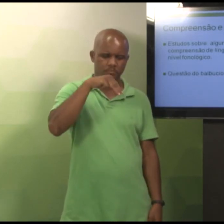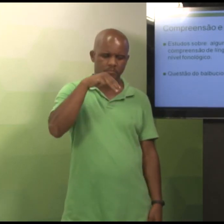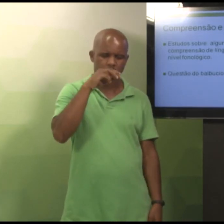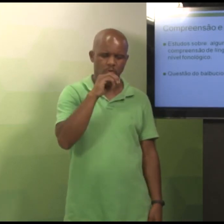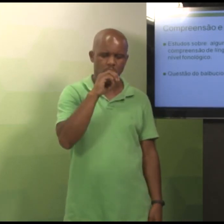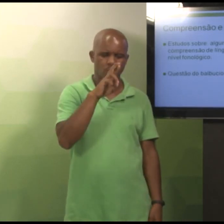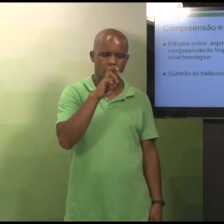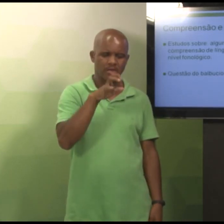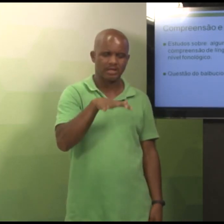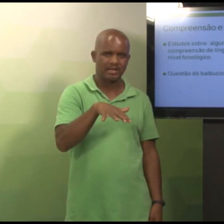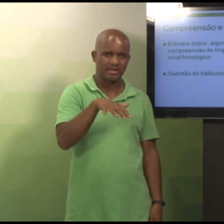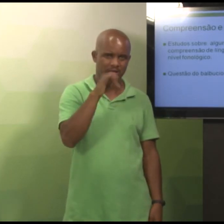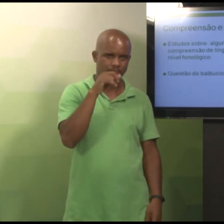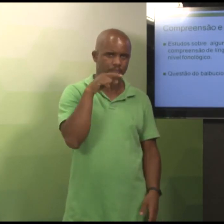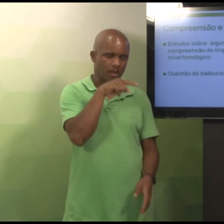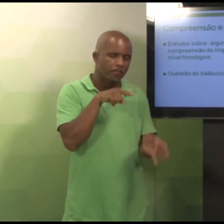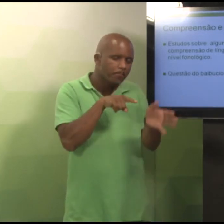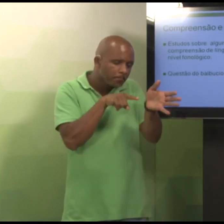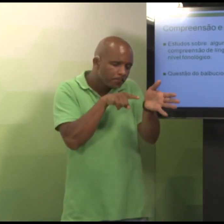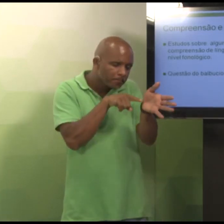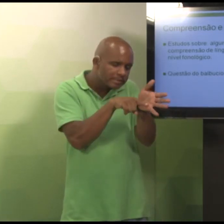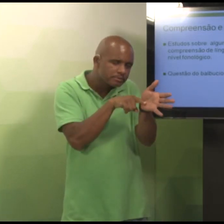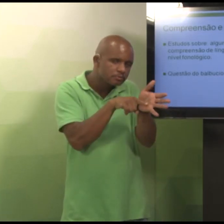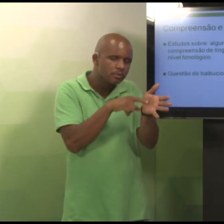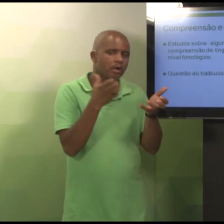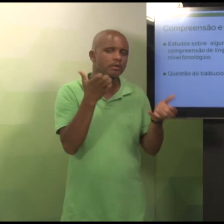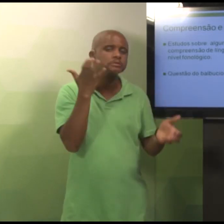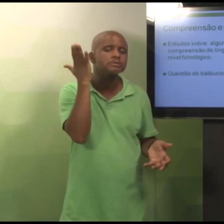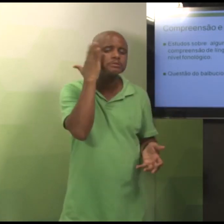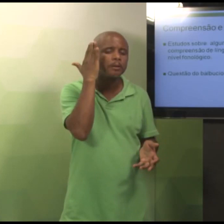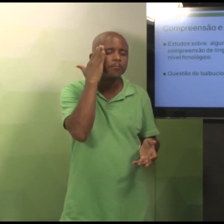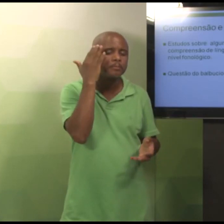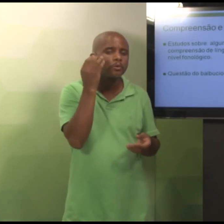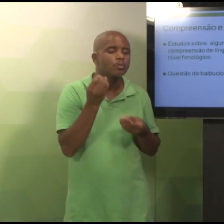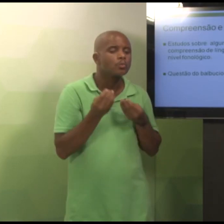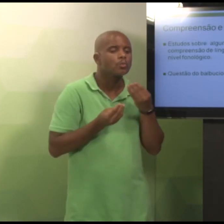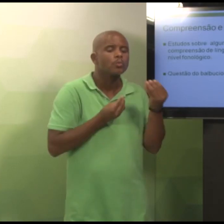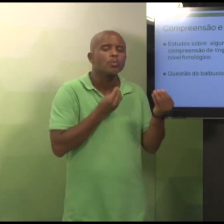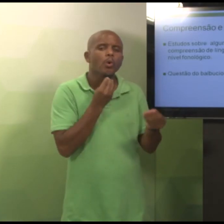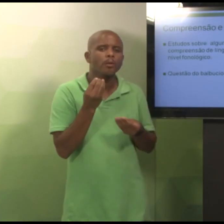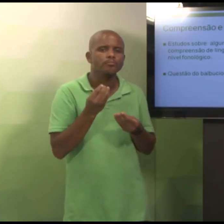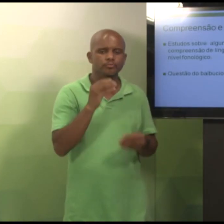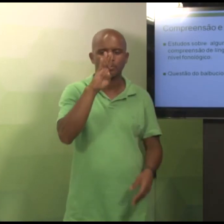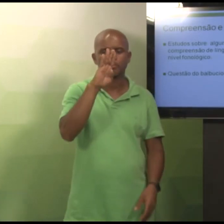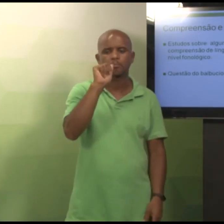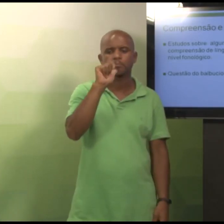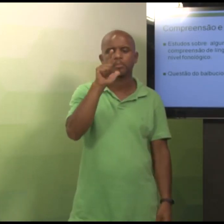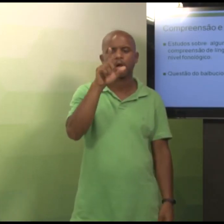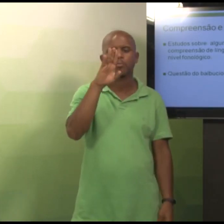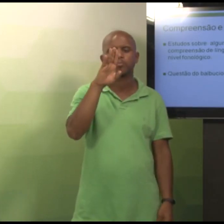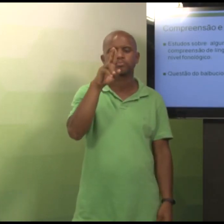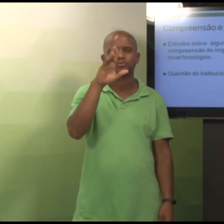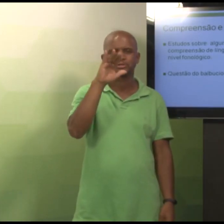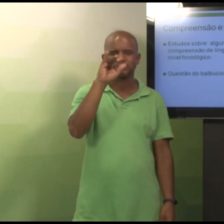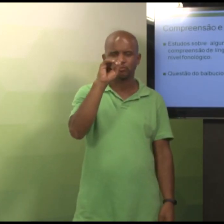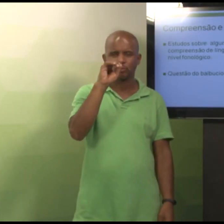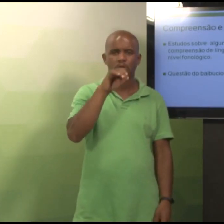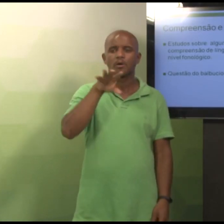De acordo com a autora, em suas pesquisas, a autora Emma Ray, em